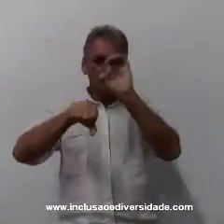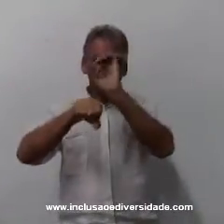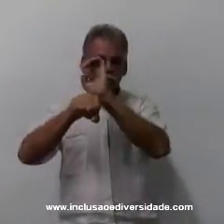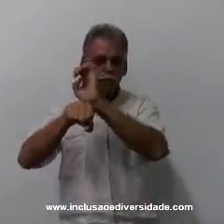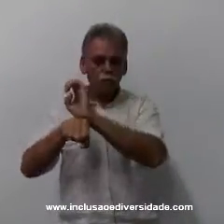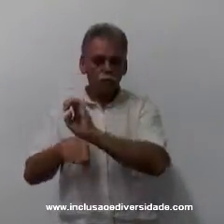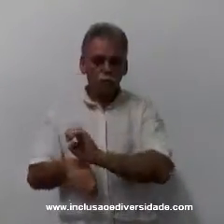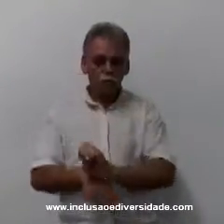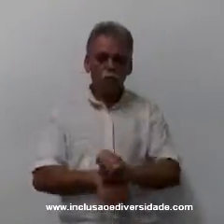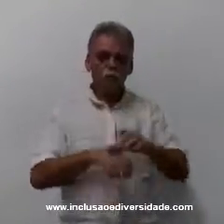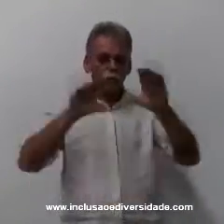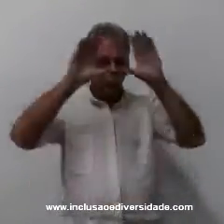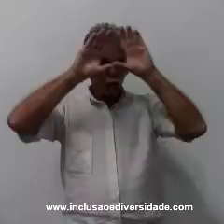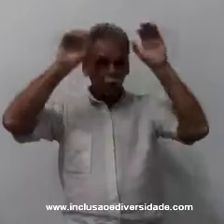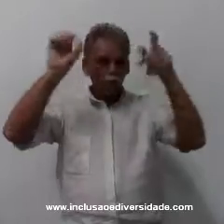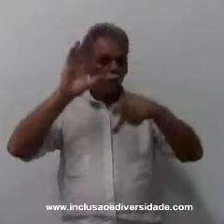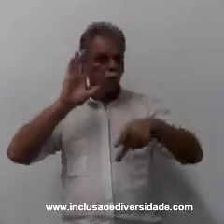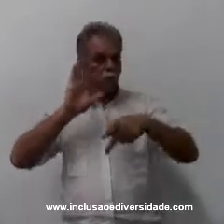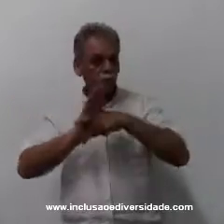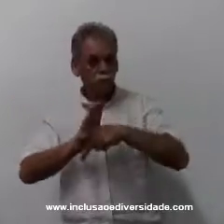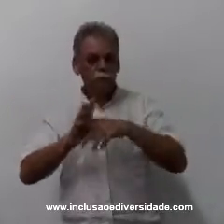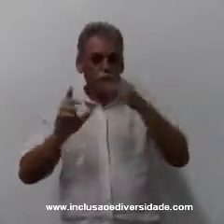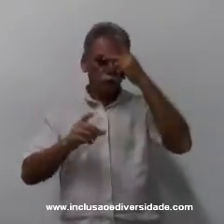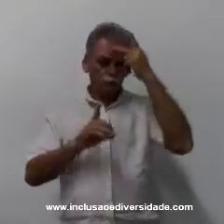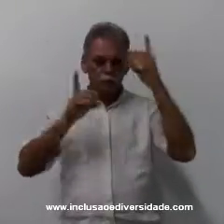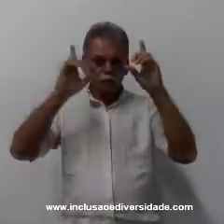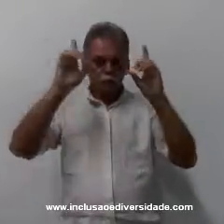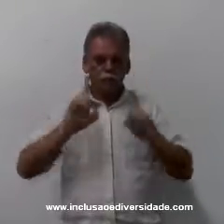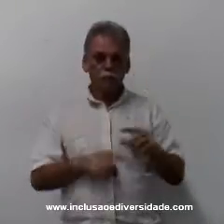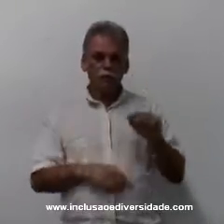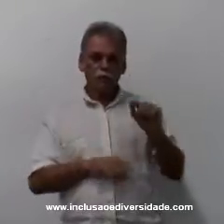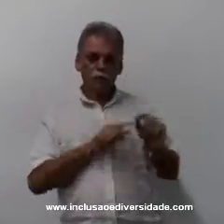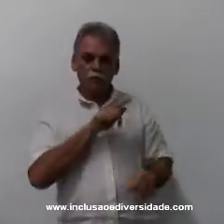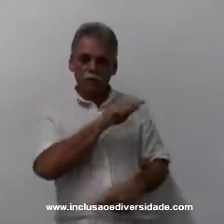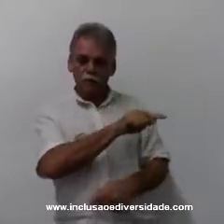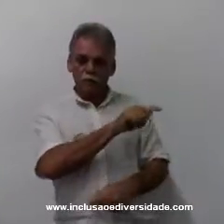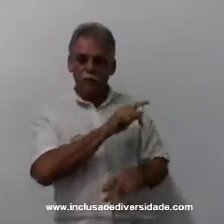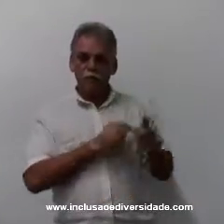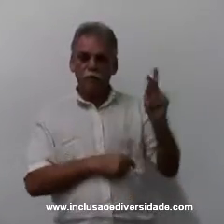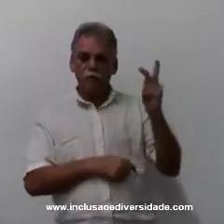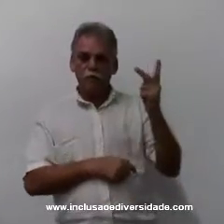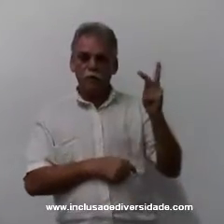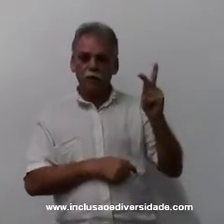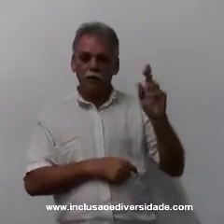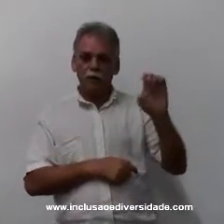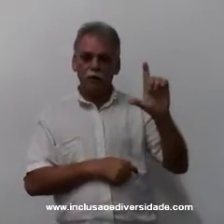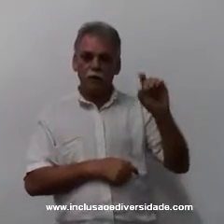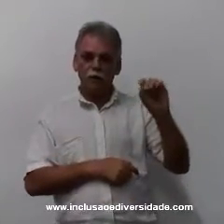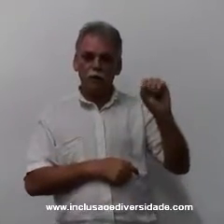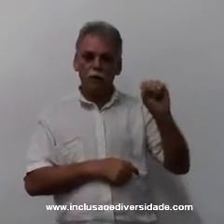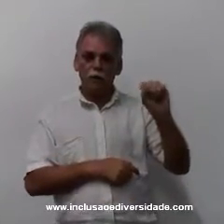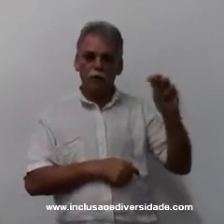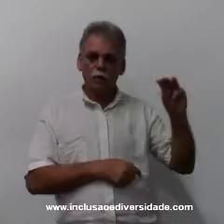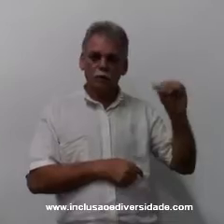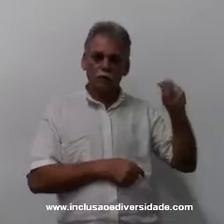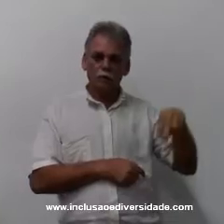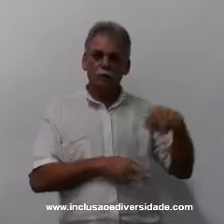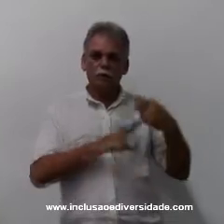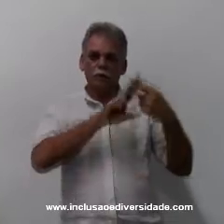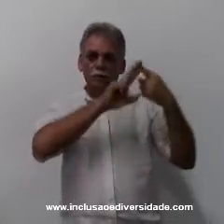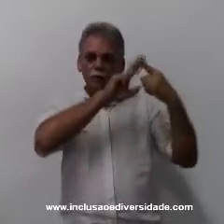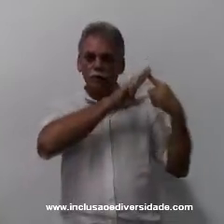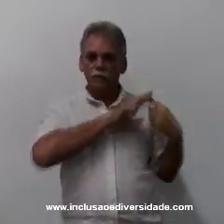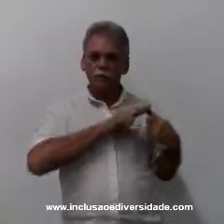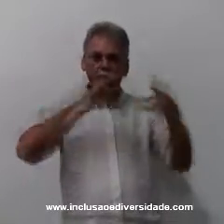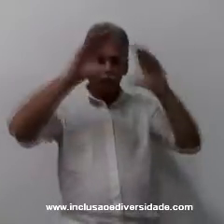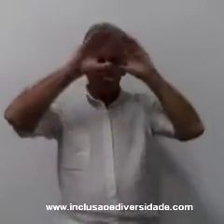deficiência, né? Então, o Elosban é presidente do Conselho de Direitos da Pessoa com Deficiência da